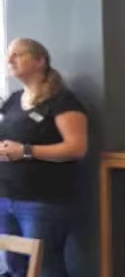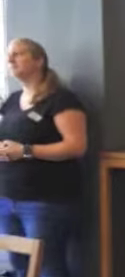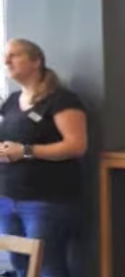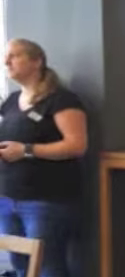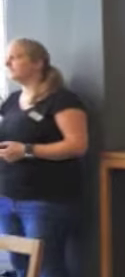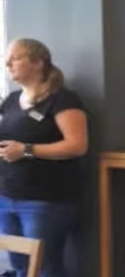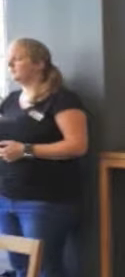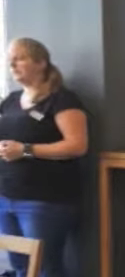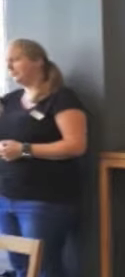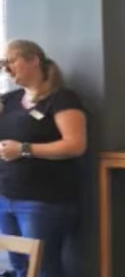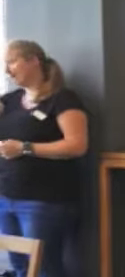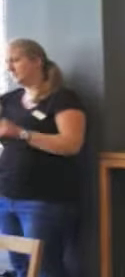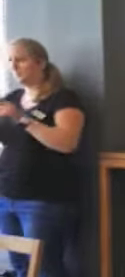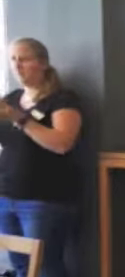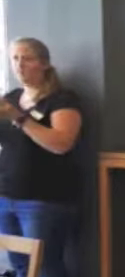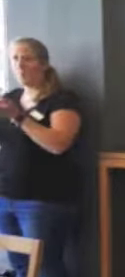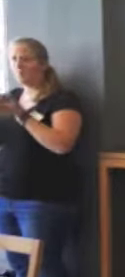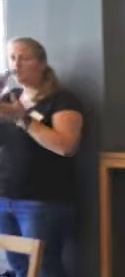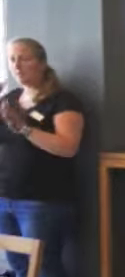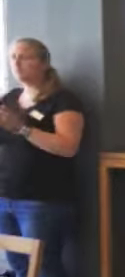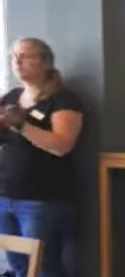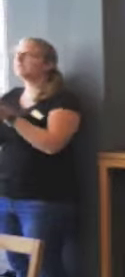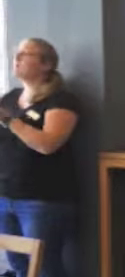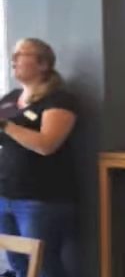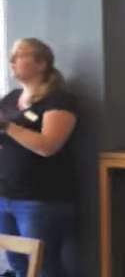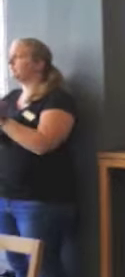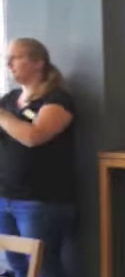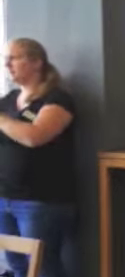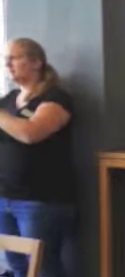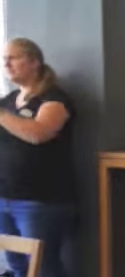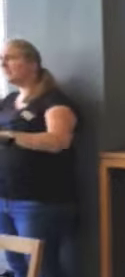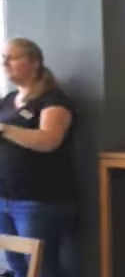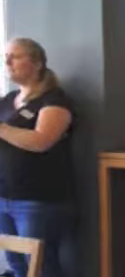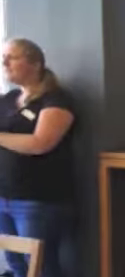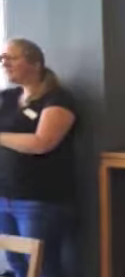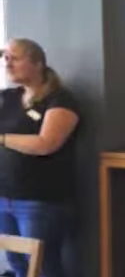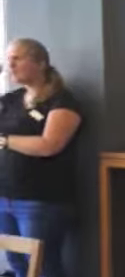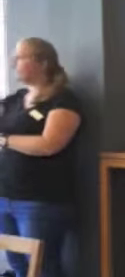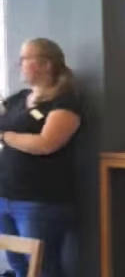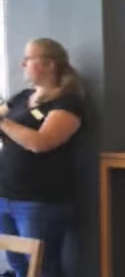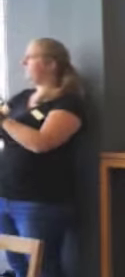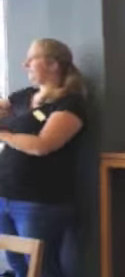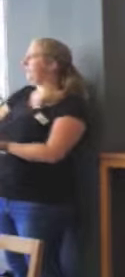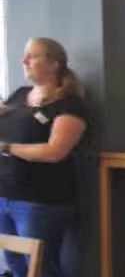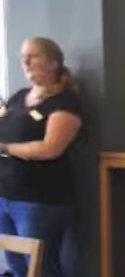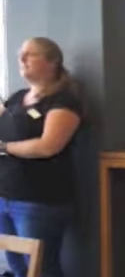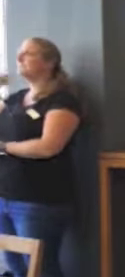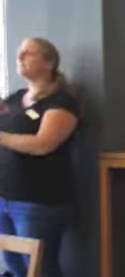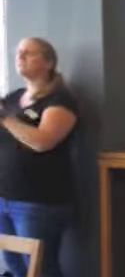mycket dokument som helst att skanna in. Men det är ju svårt att ha betalt för det hela, så projektet är ju